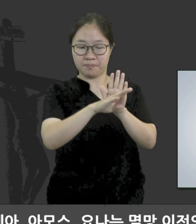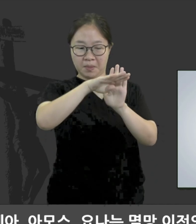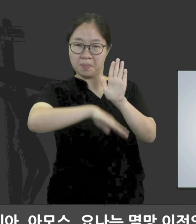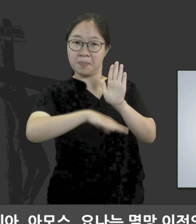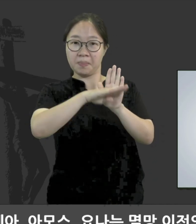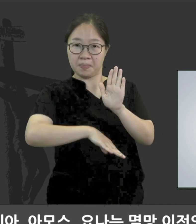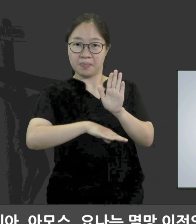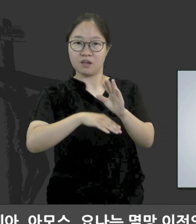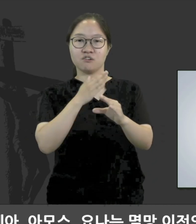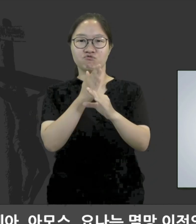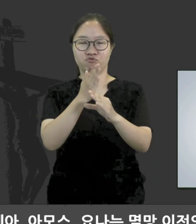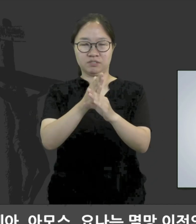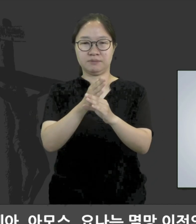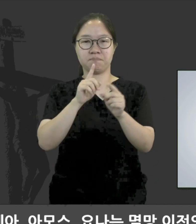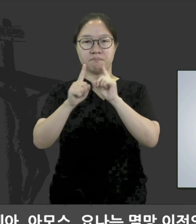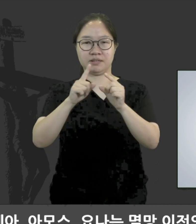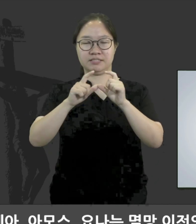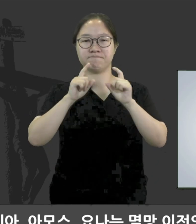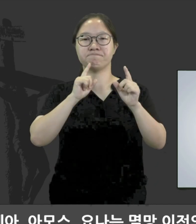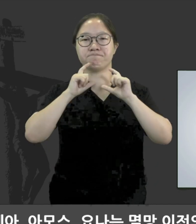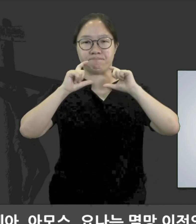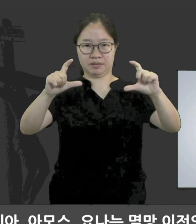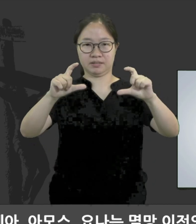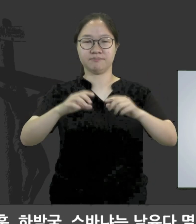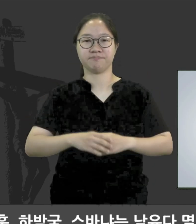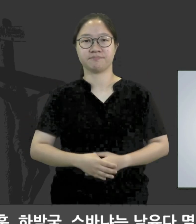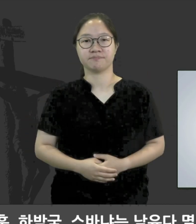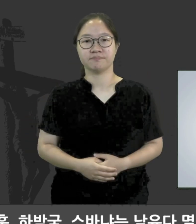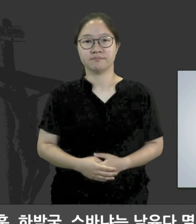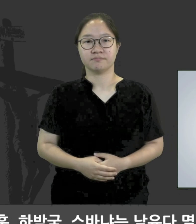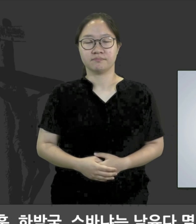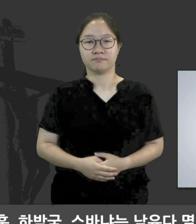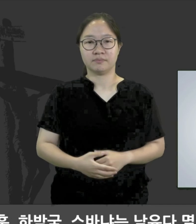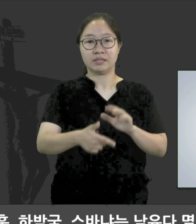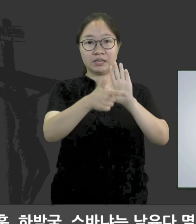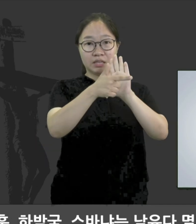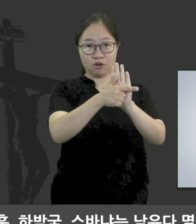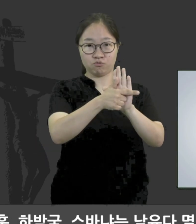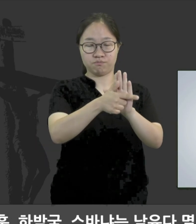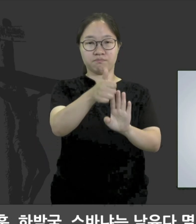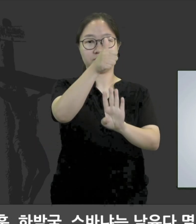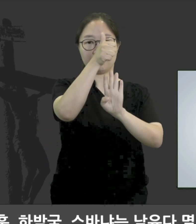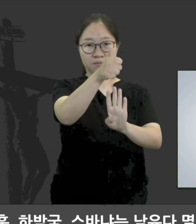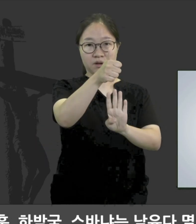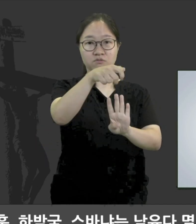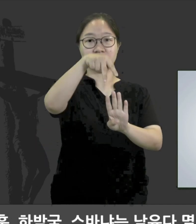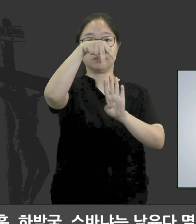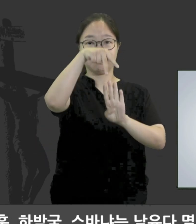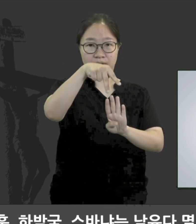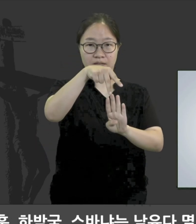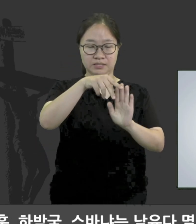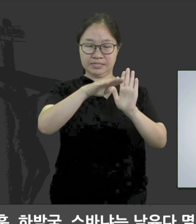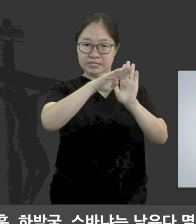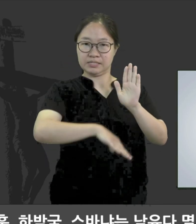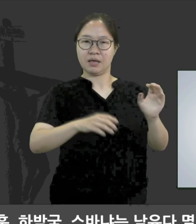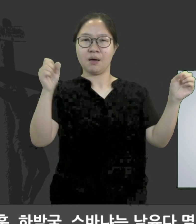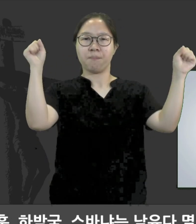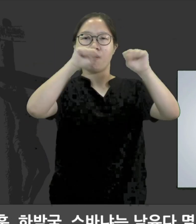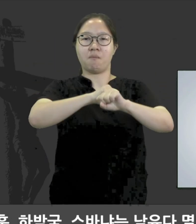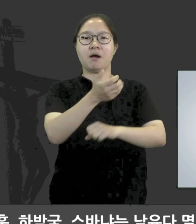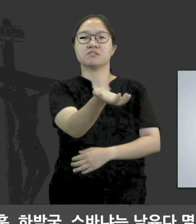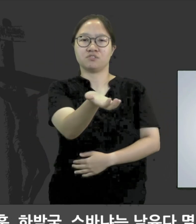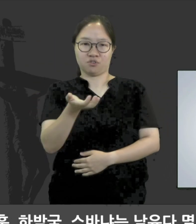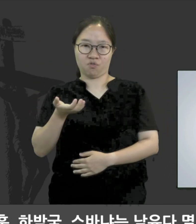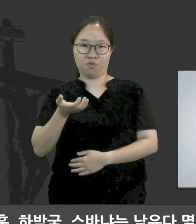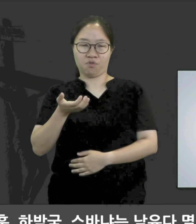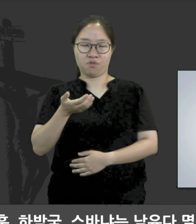미가는 남유다를 대상으로 말씀을 선포합니다. 나훔, 하박국, 스바냐는 남유다 멸망